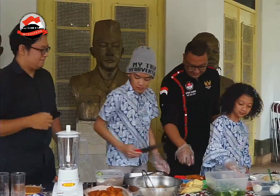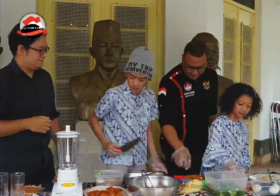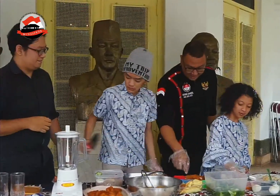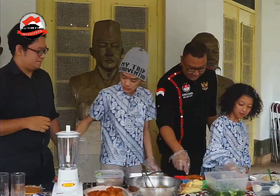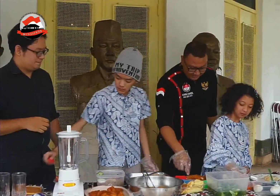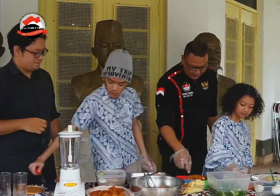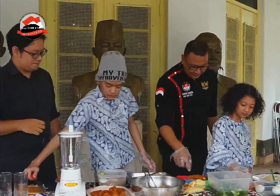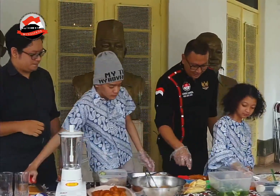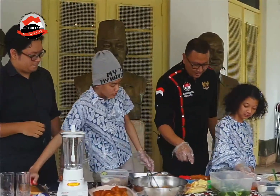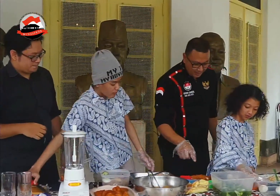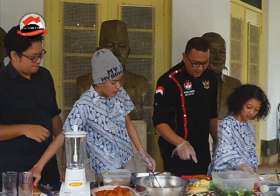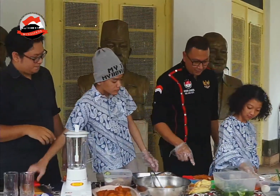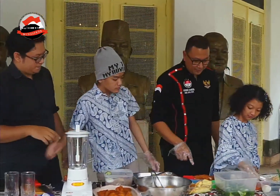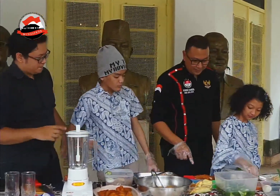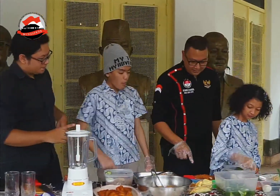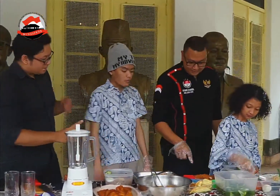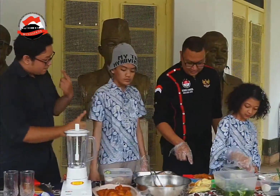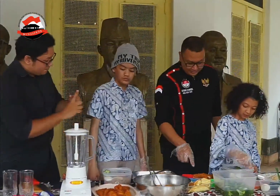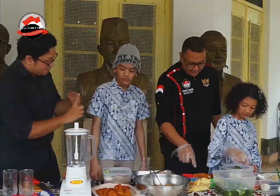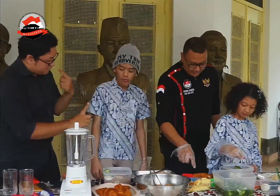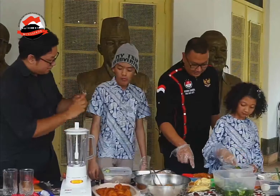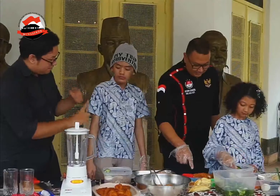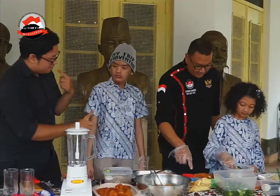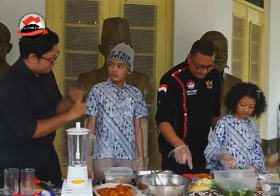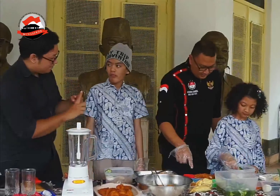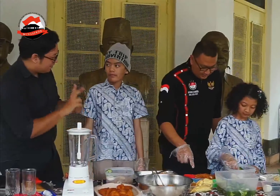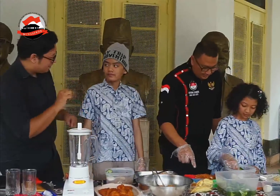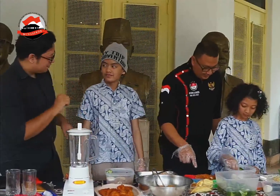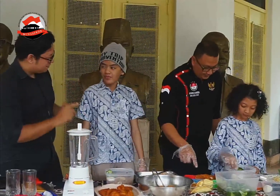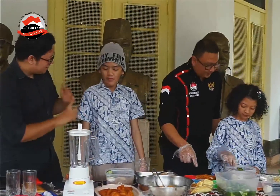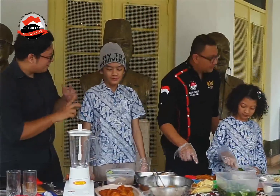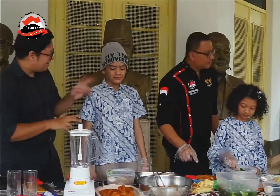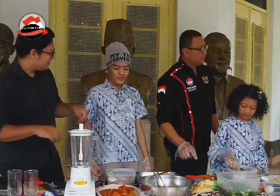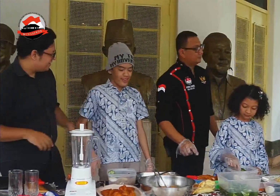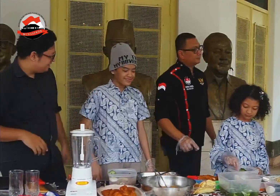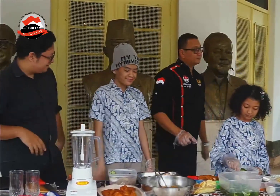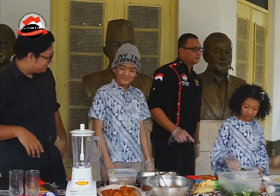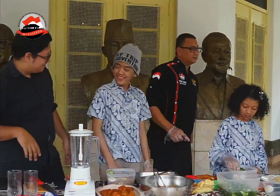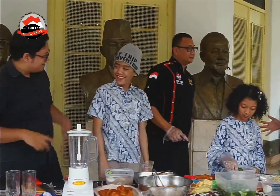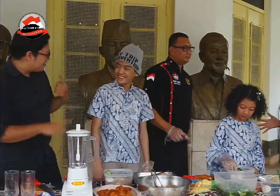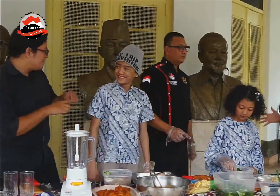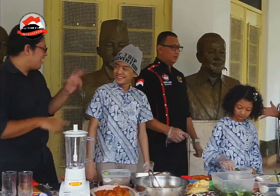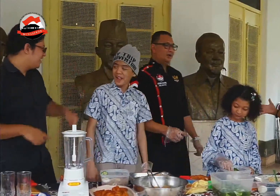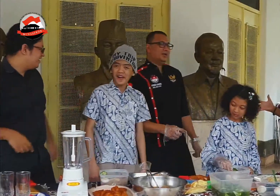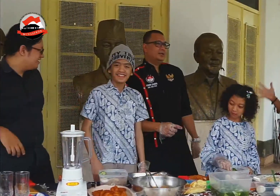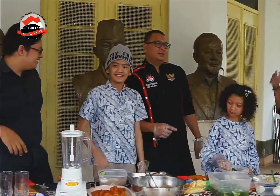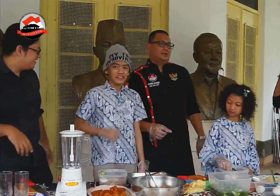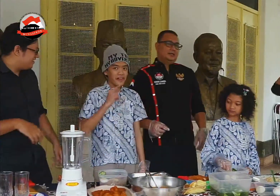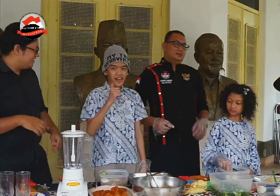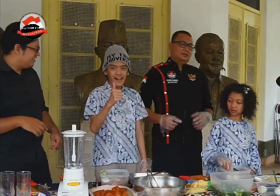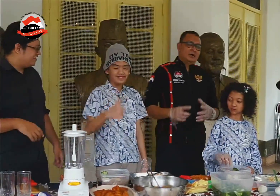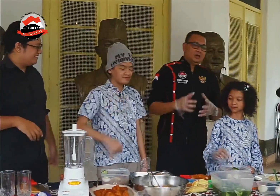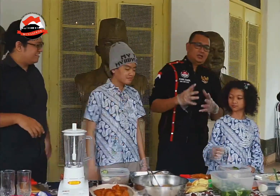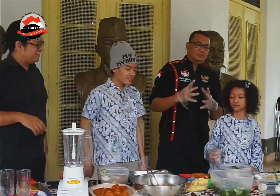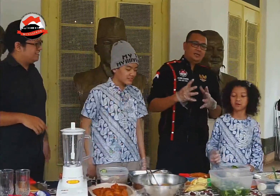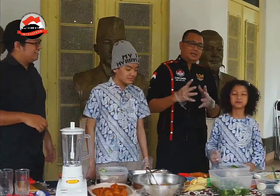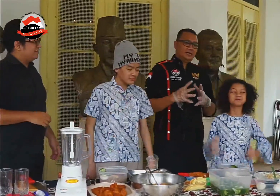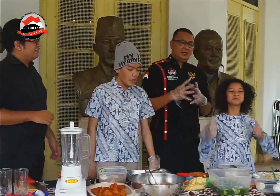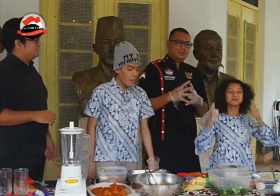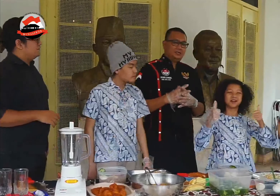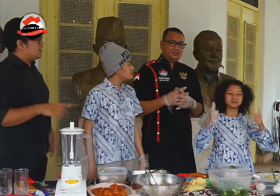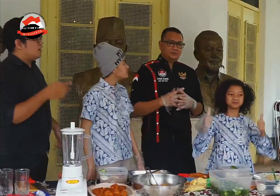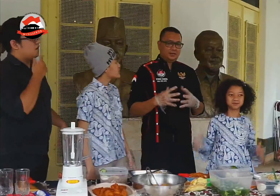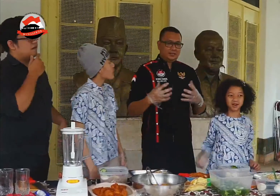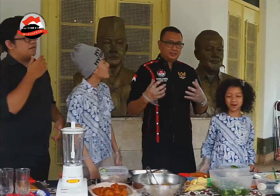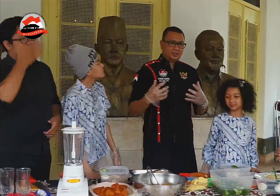Oke, tambah lagi. Ayo Nada mau tambah lagi. Tapi enak nggak chef jadi chef? Oke. Maksudnya kalau dibilang enak